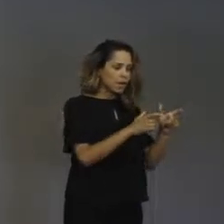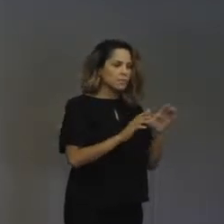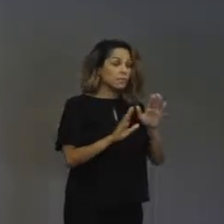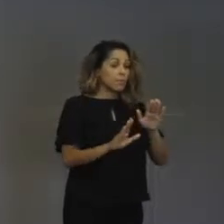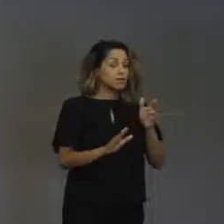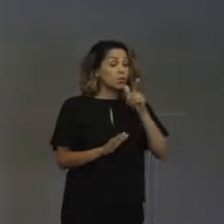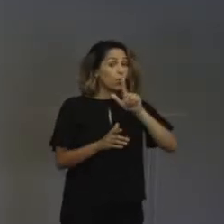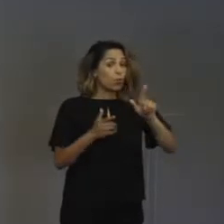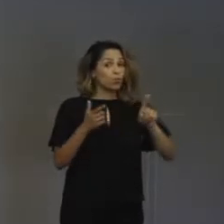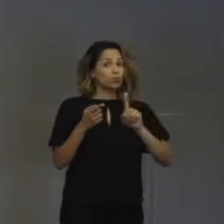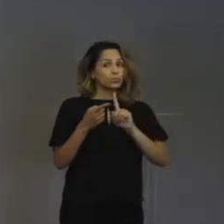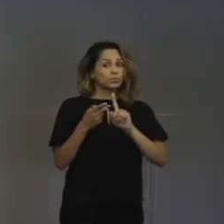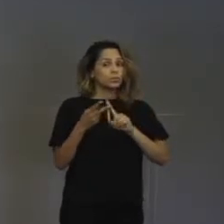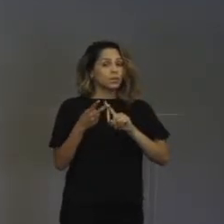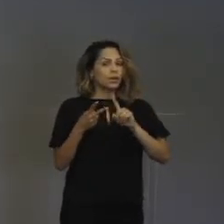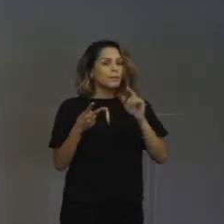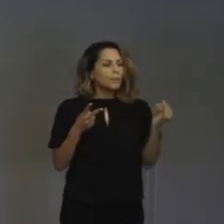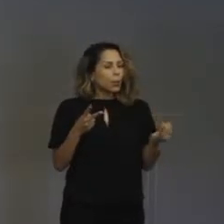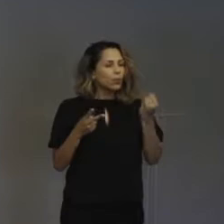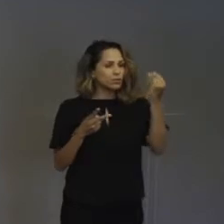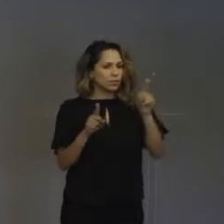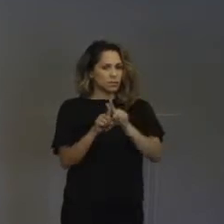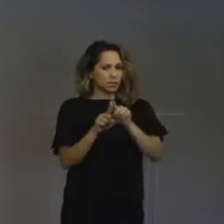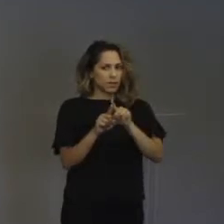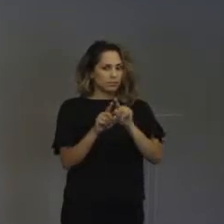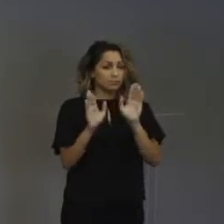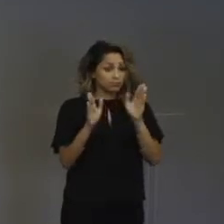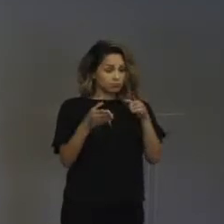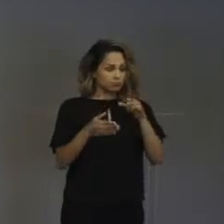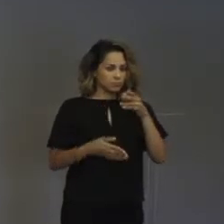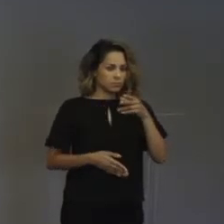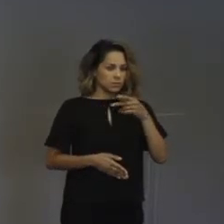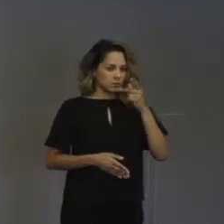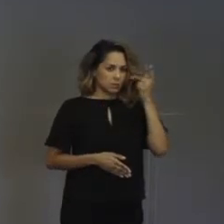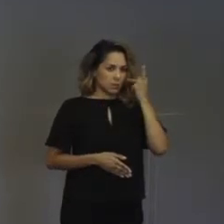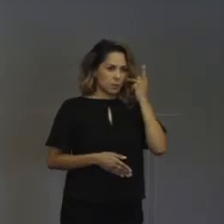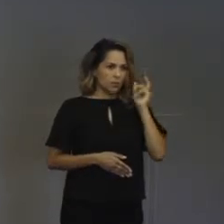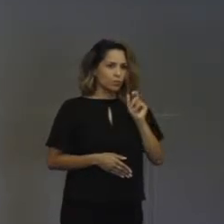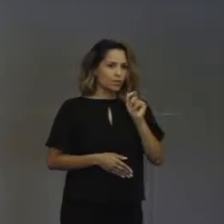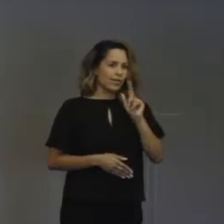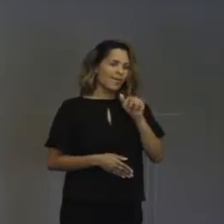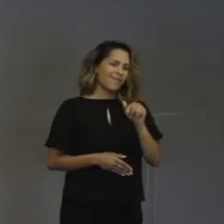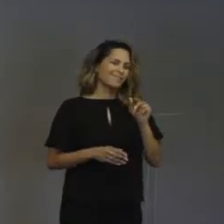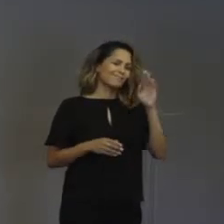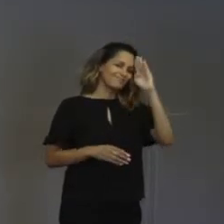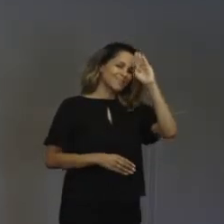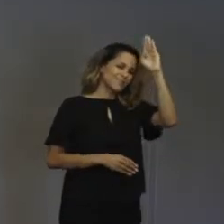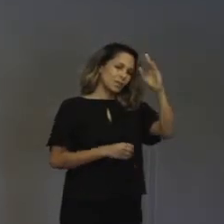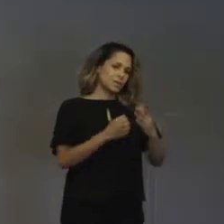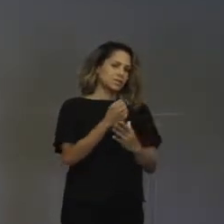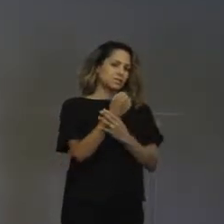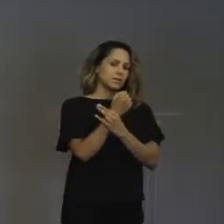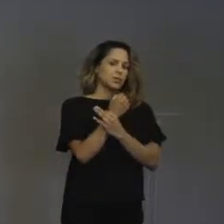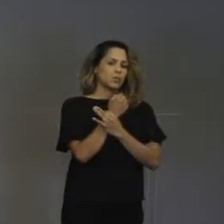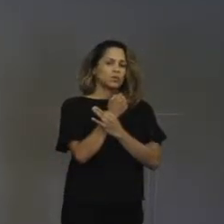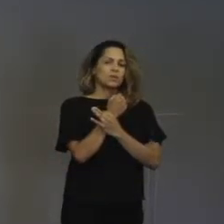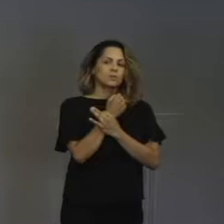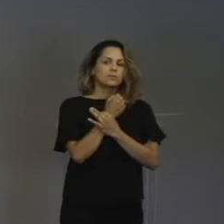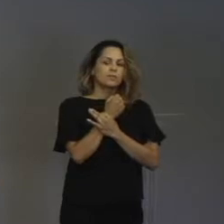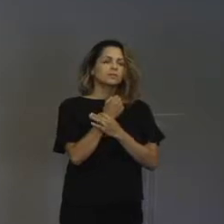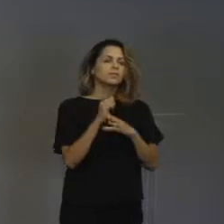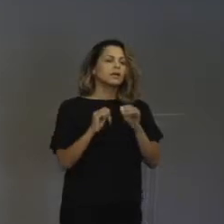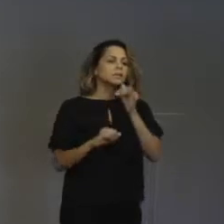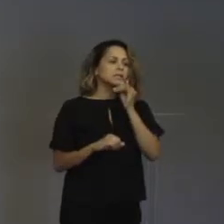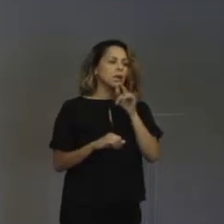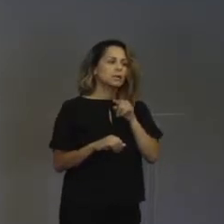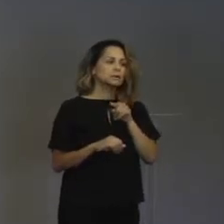parece importante, em especial na cidade de São Paulo, a Dani tateava isso também, que é a questão da segurança. né? É o entendimento de que vai ser mais